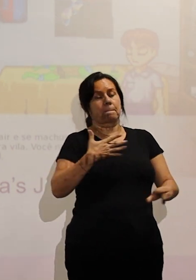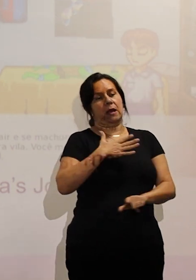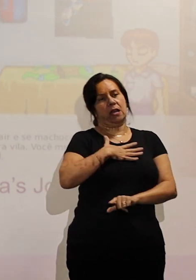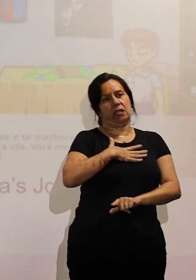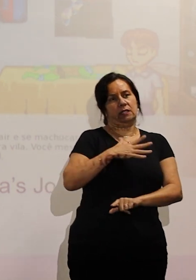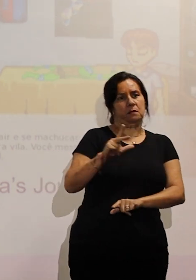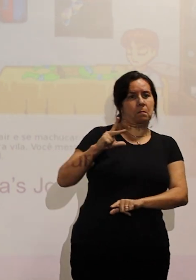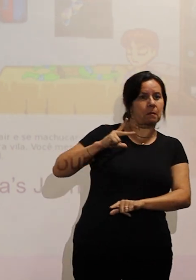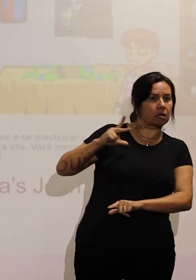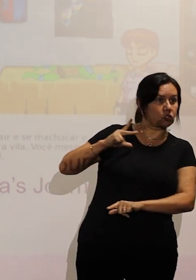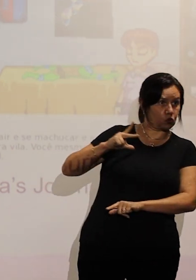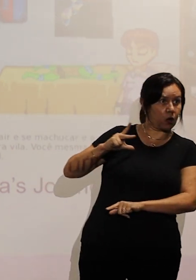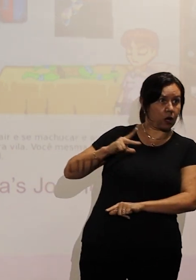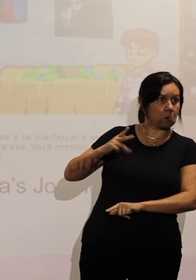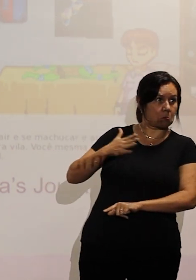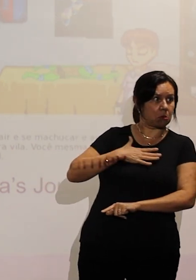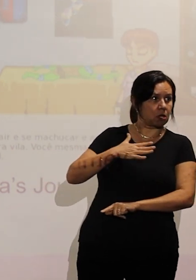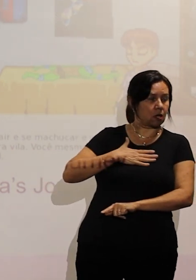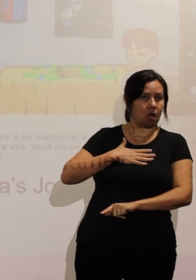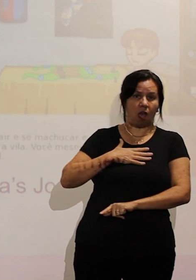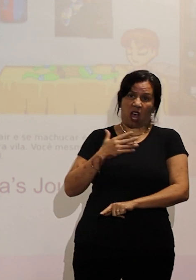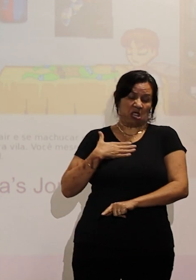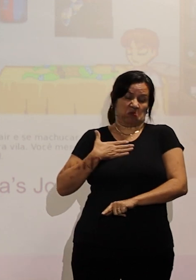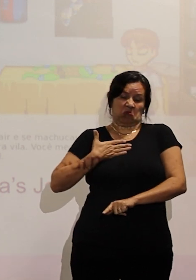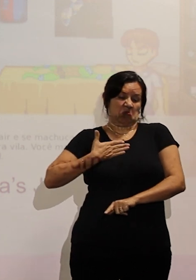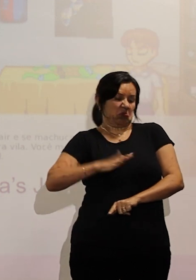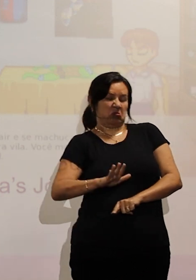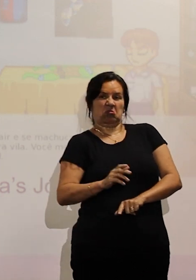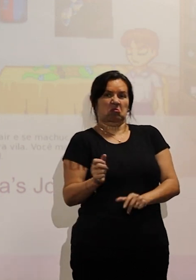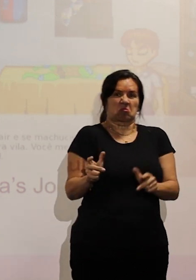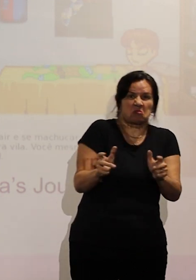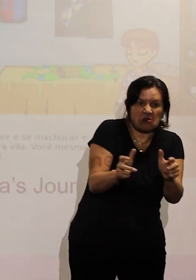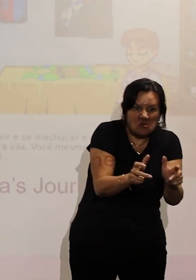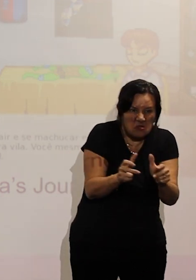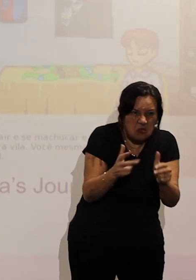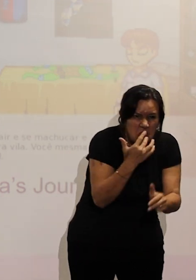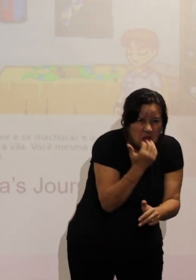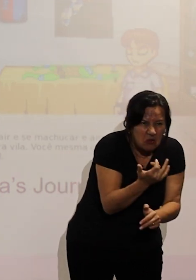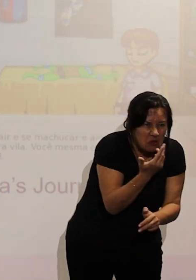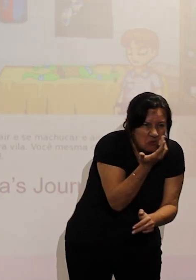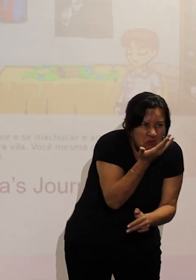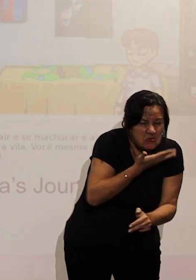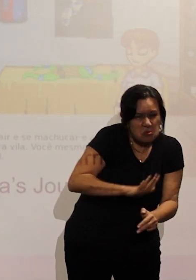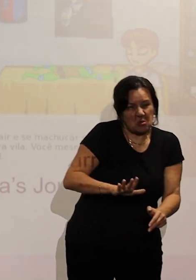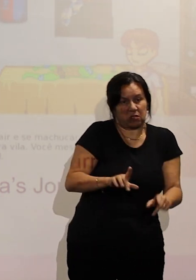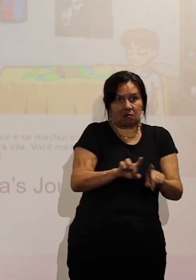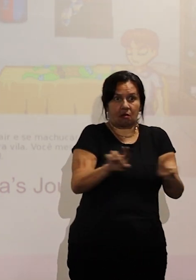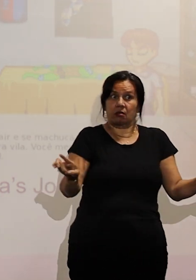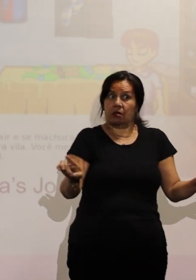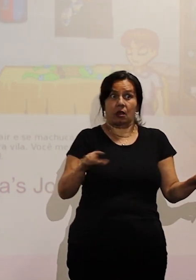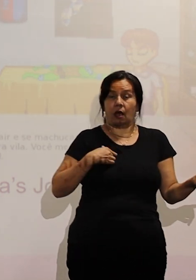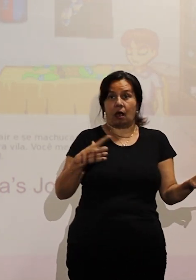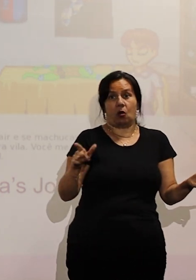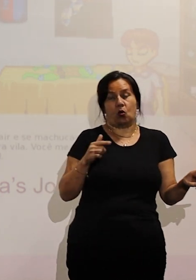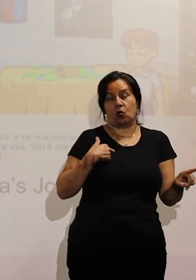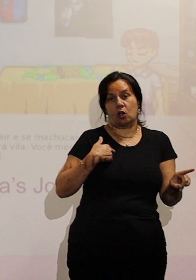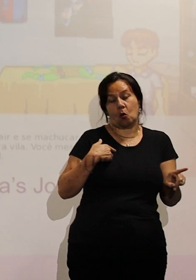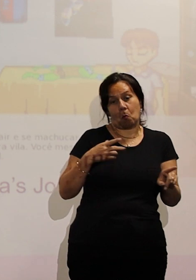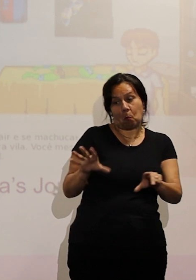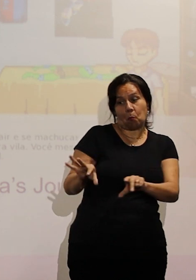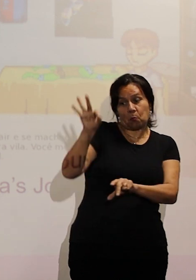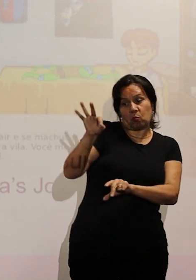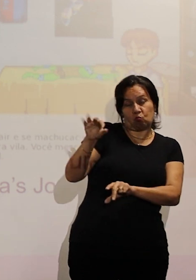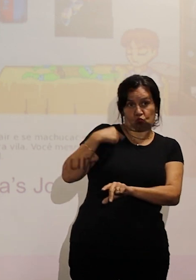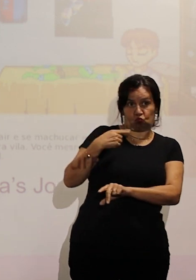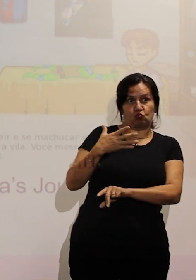mais pessoal minha, não quer dizer que eu não gostei do jogo em cores frias, então ele é ruim. Não, só não é muito a minha vibe.